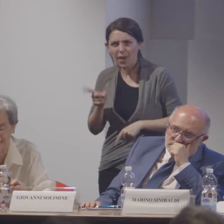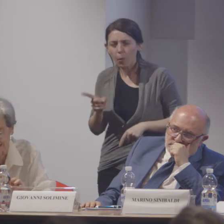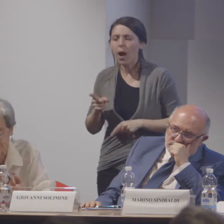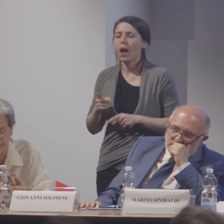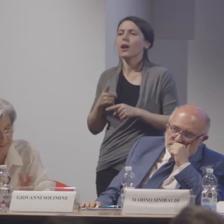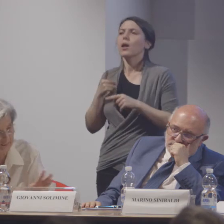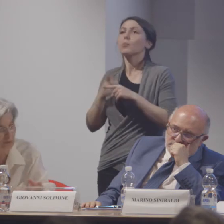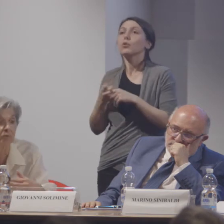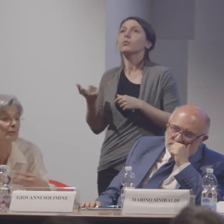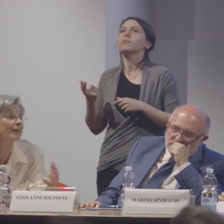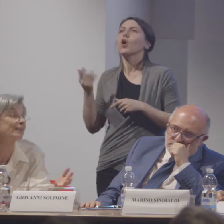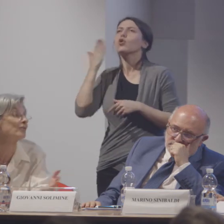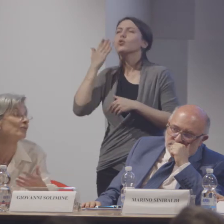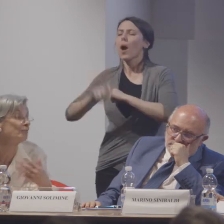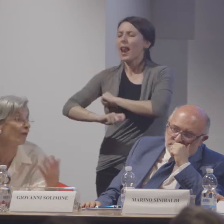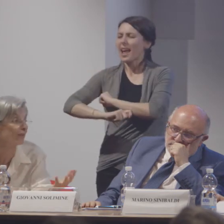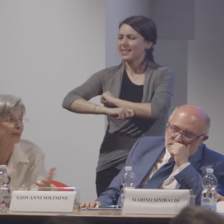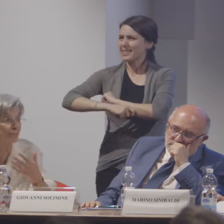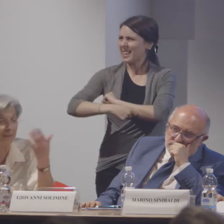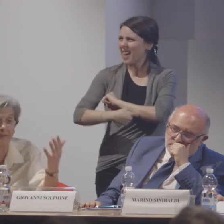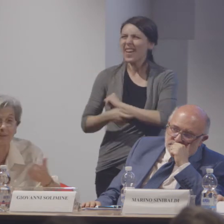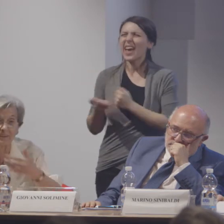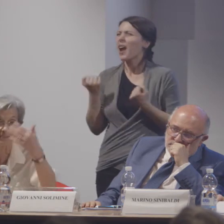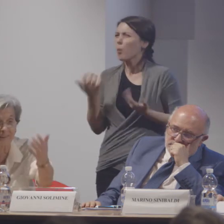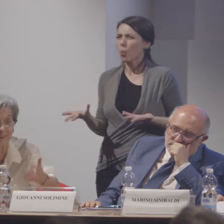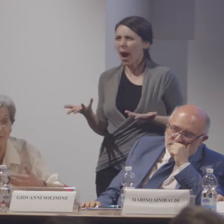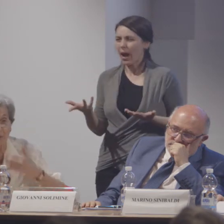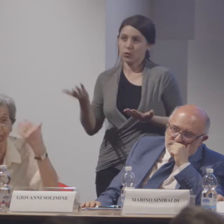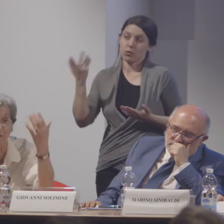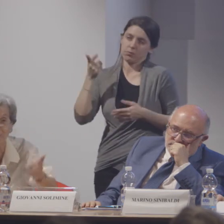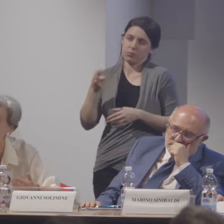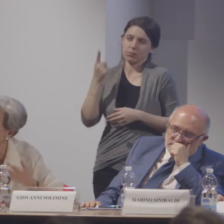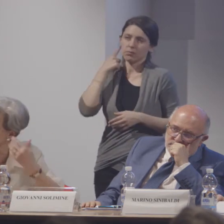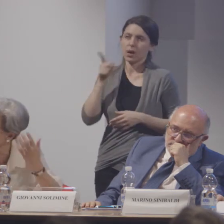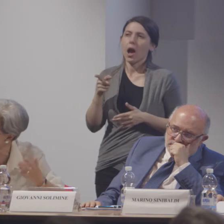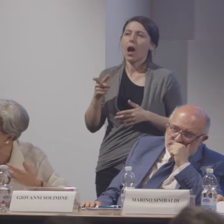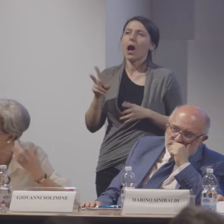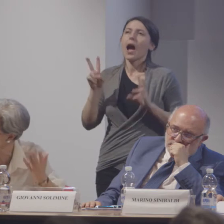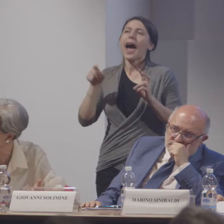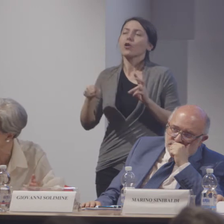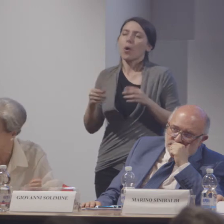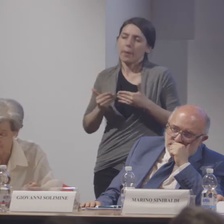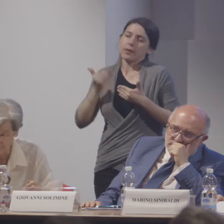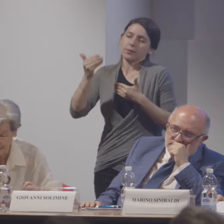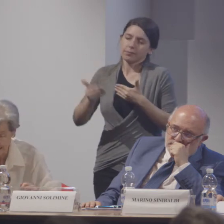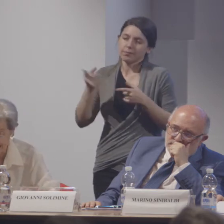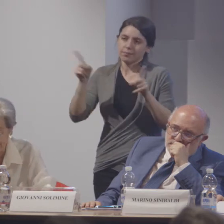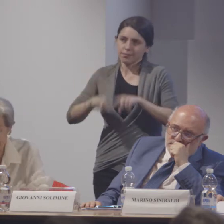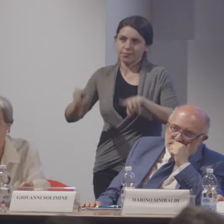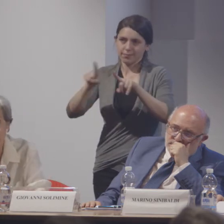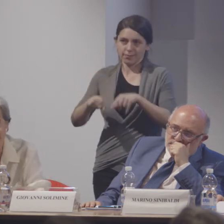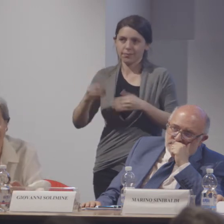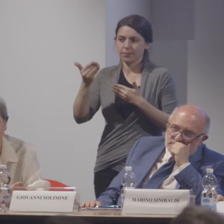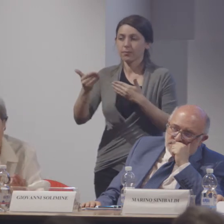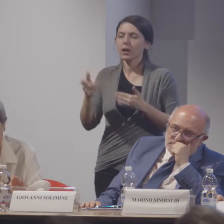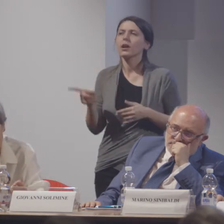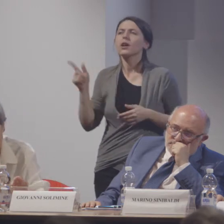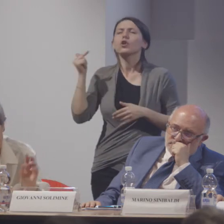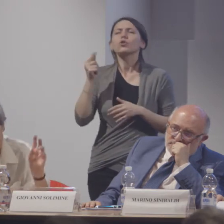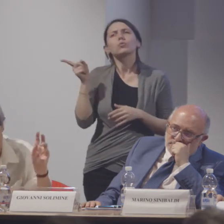essere severa, è un dibattito di moda che ogni tanto ritorna sulle pagine dei giornali, rispondeva